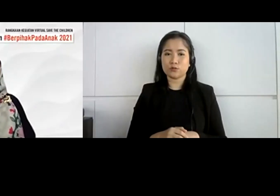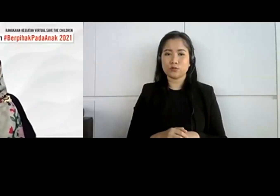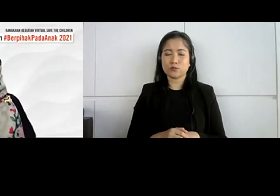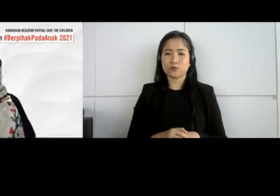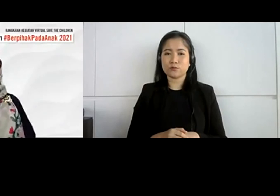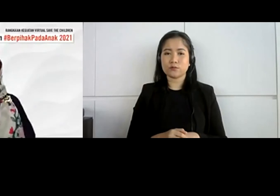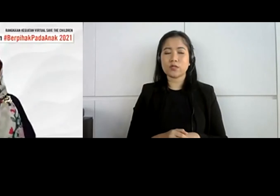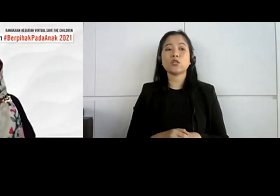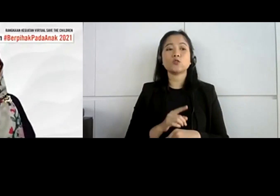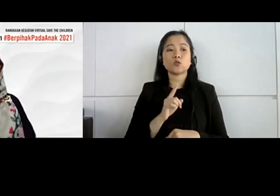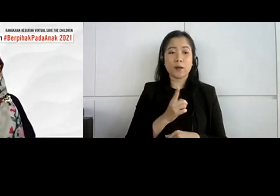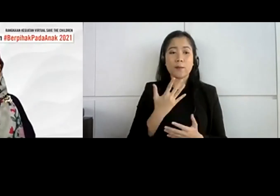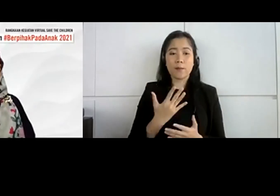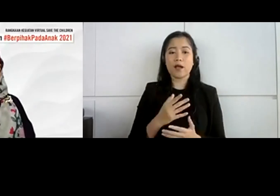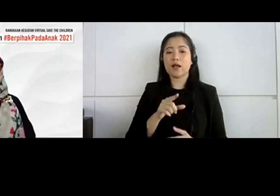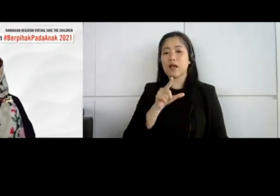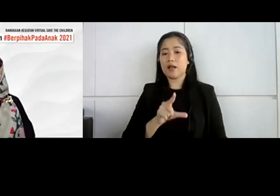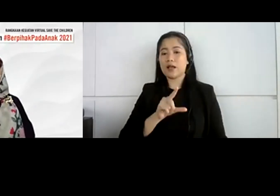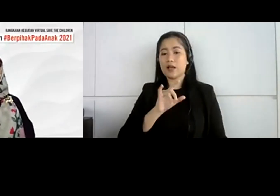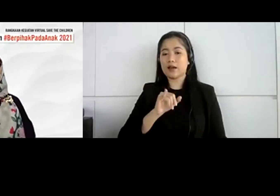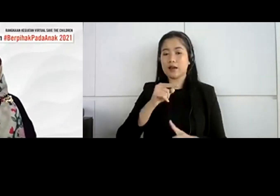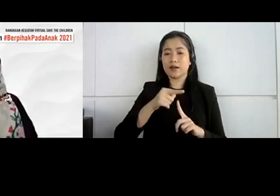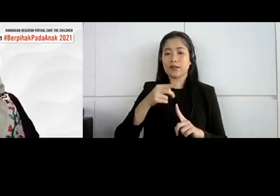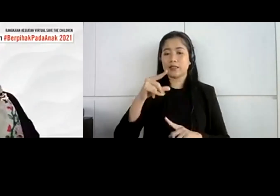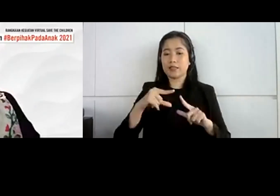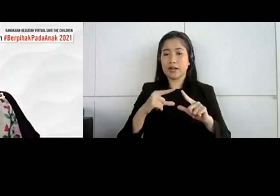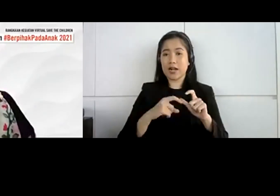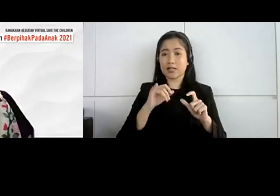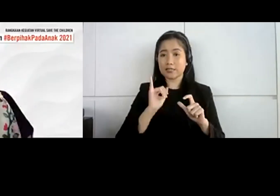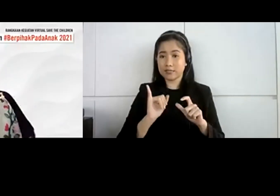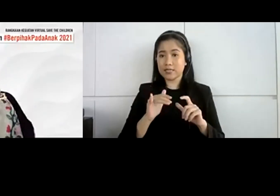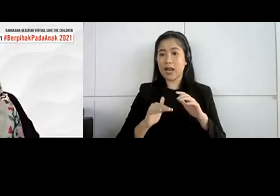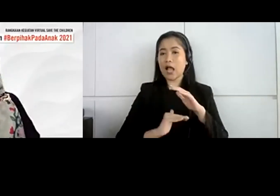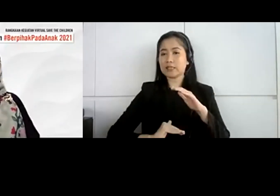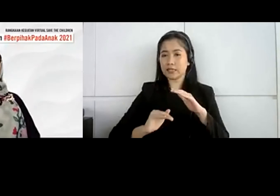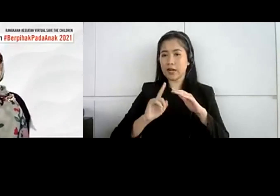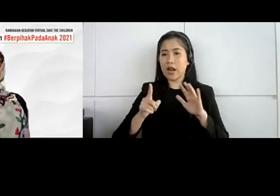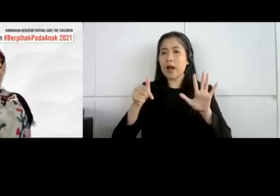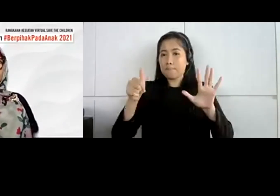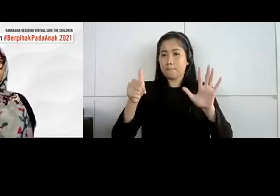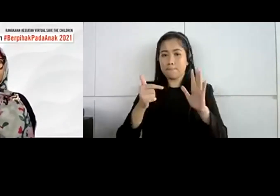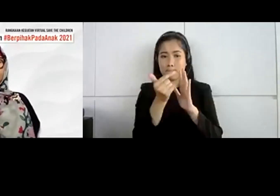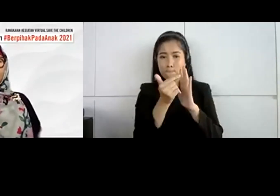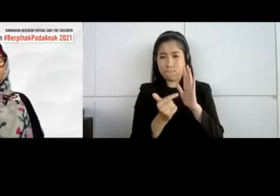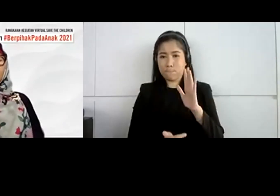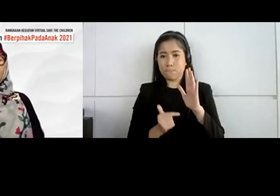memiliki literasi, khususnya terhadap 6 literasi dasar yang harus kita bekalkan kepada anak-anak